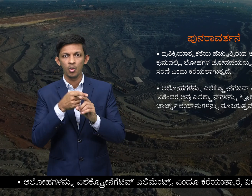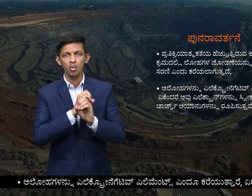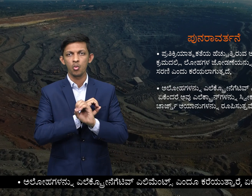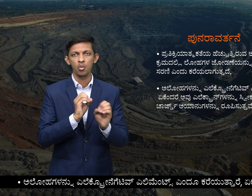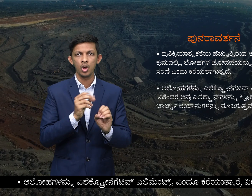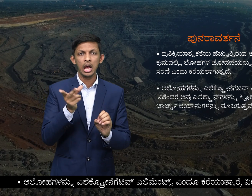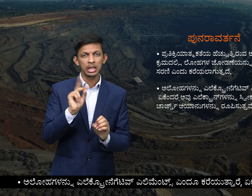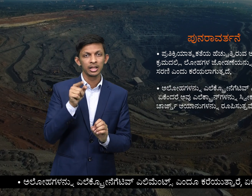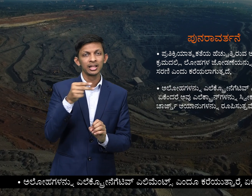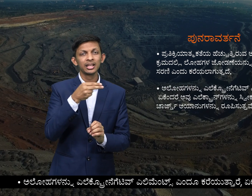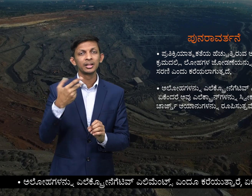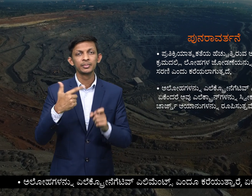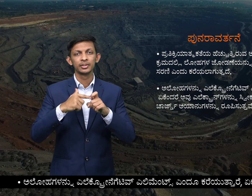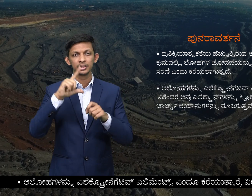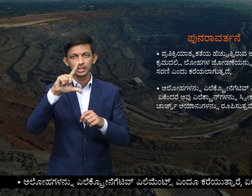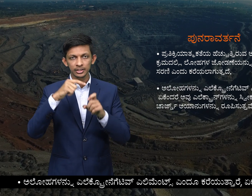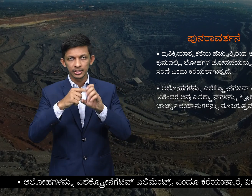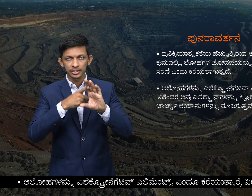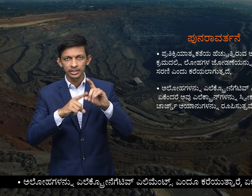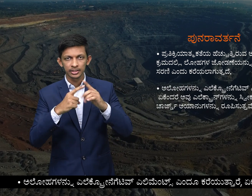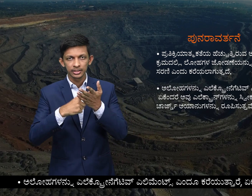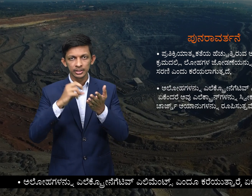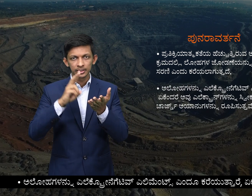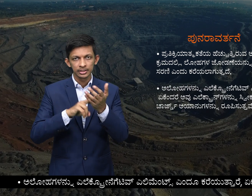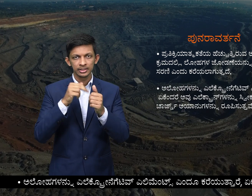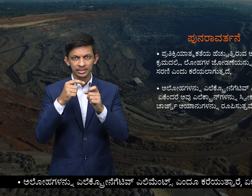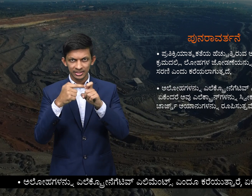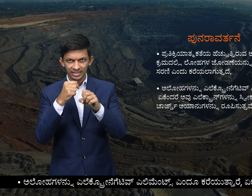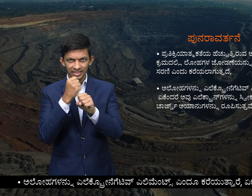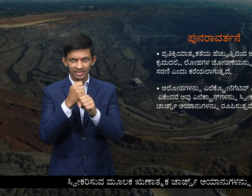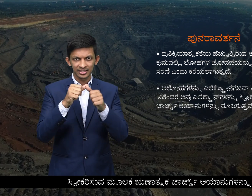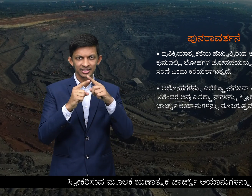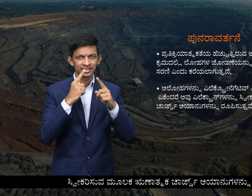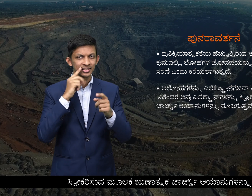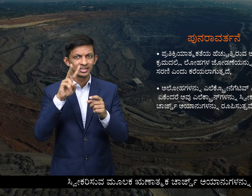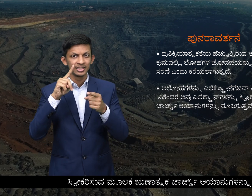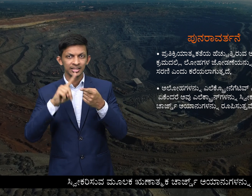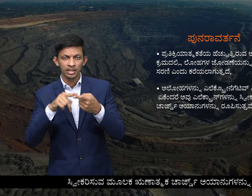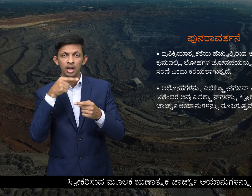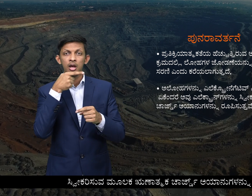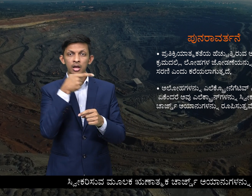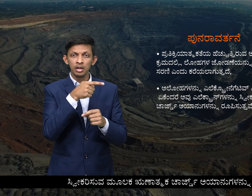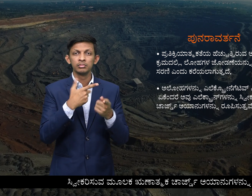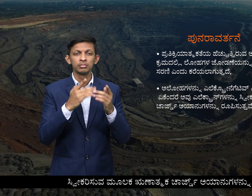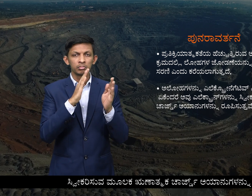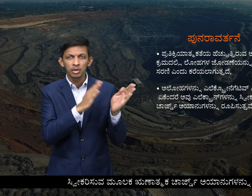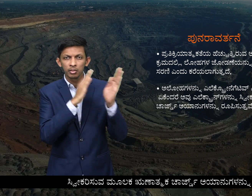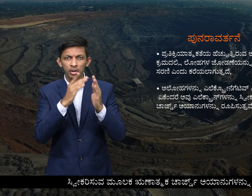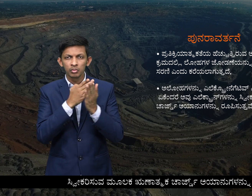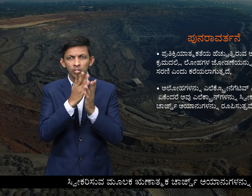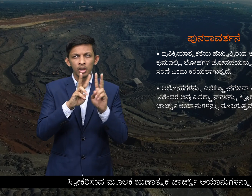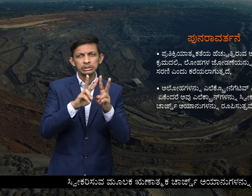ಅಲೋಹಗಳನ್ನ ಎಲೆಕ್ಟ್ರೋನೆಗೆಟಿವ್ ಎಲಿಮೆಂಟ್ಸ್ ಎಂದು ಕರೆಯಲಾಗುತ್ತೆ, ಏಕೆಂದರೆ ಅವು ಎಲೆಕ್ಟ್ರಾನ್ಗಳನ್ನ ಸ್ವೀಕರಿಸುವ ಮೂಲಕ ಋಣಾತ್ಮಕ